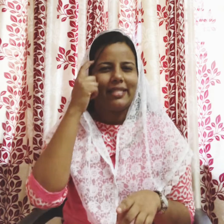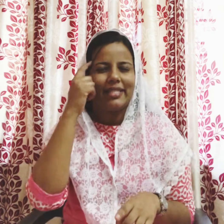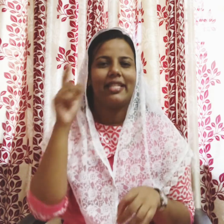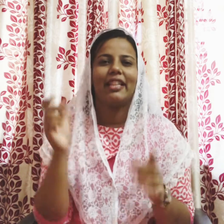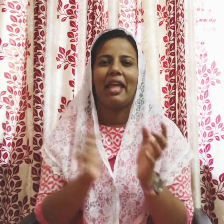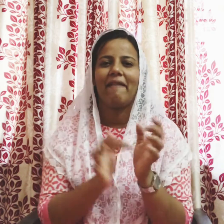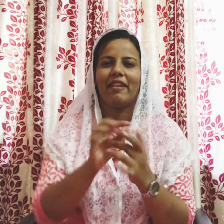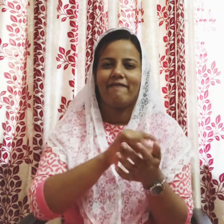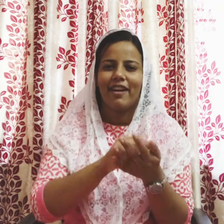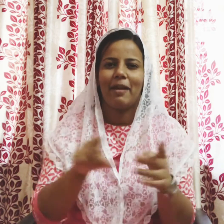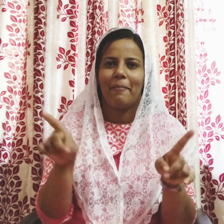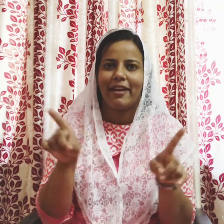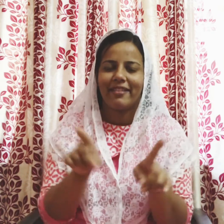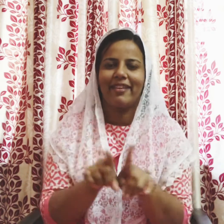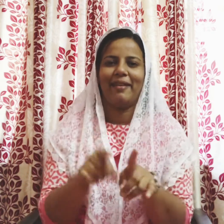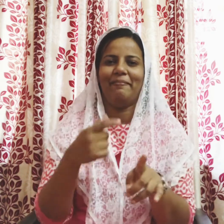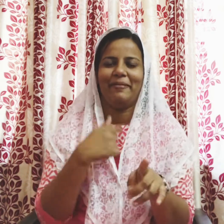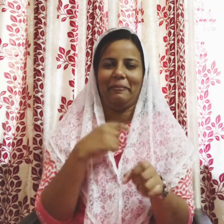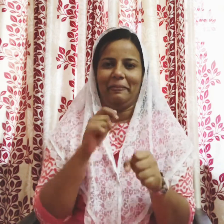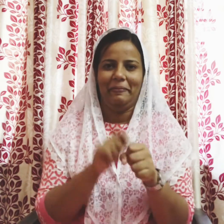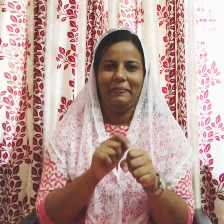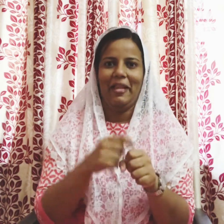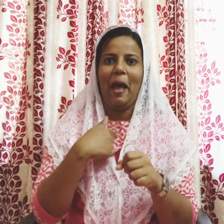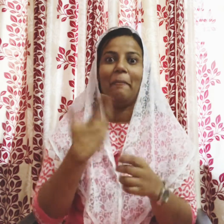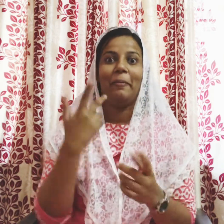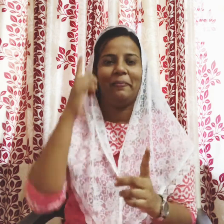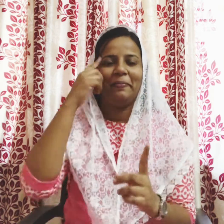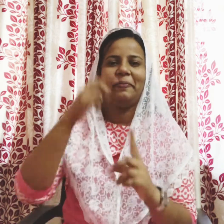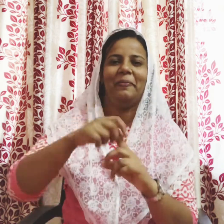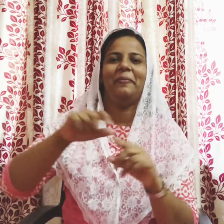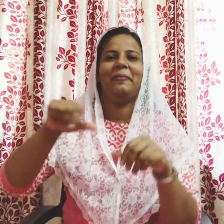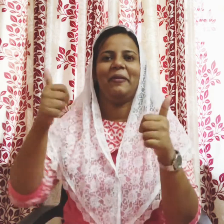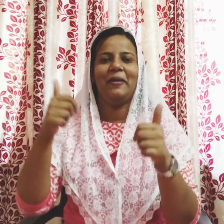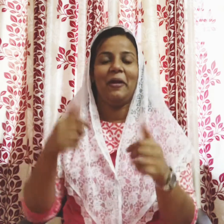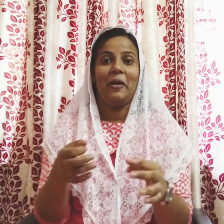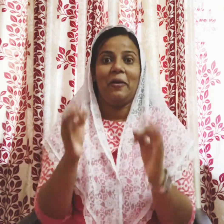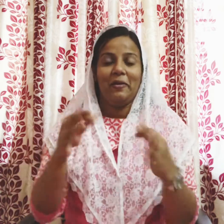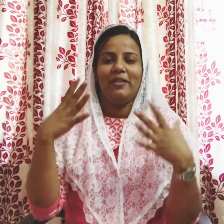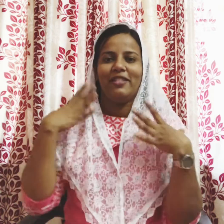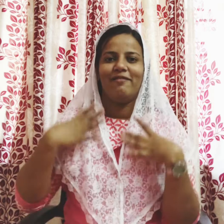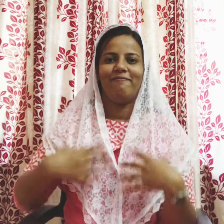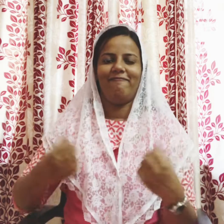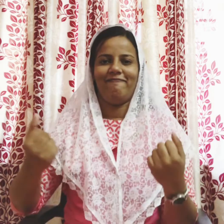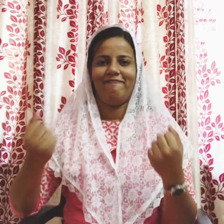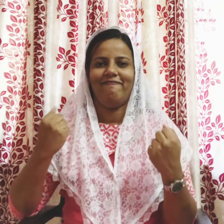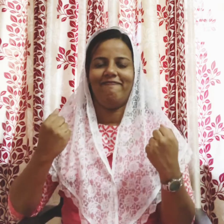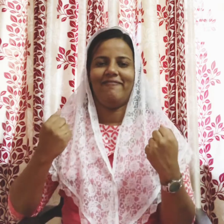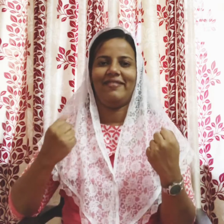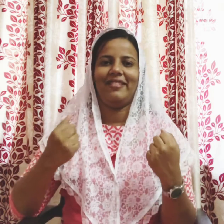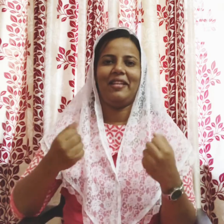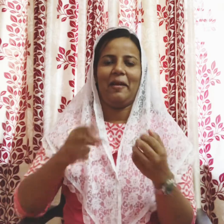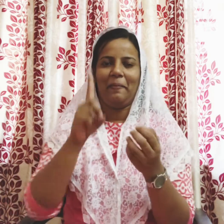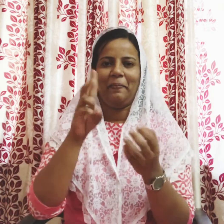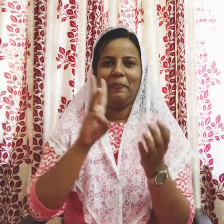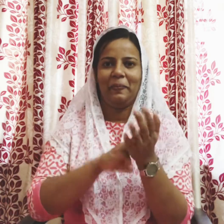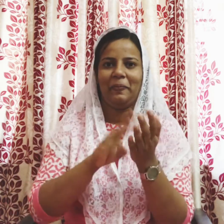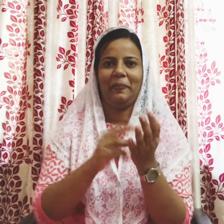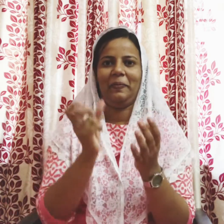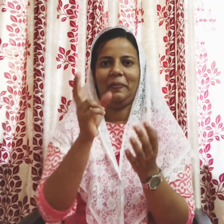ദൈവവചനപ്രകാരം ക്രമീകരിക്കണം. അങ്ങനെ വന്നു കഴിയുമ്പോൾ നമ്മൾ ജയാളികളായി ജീവിക്കും. സൂപ്പർനാച്ചുറൽ ഹെൽത്തും വെൽത്തും ഇമ്മ്യൂണിറ്റിയും